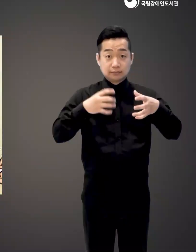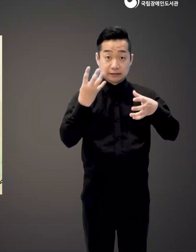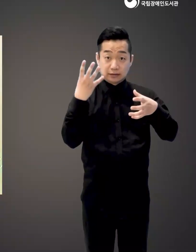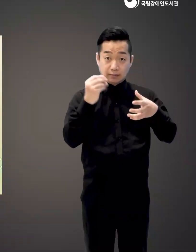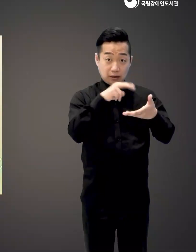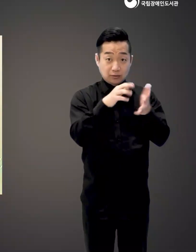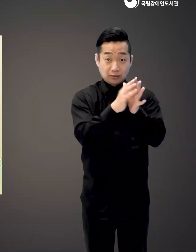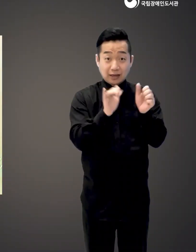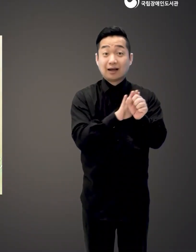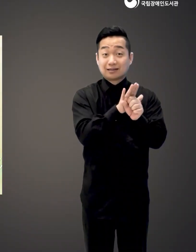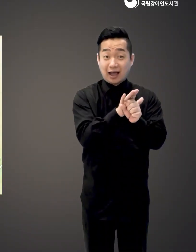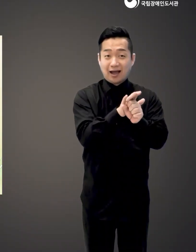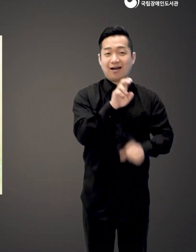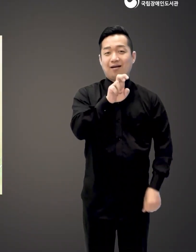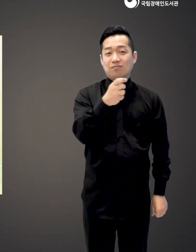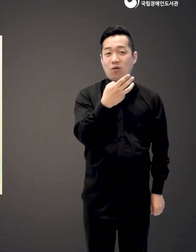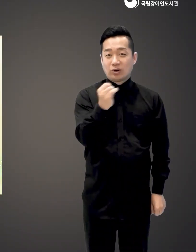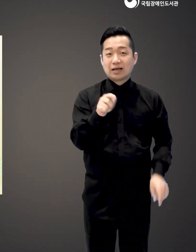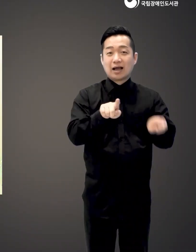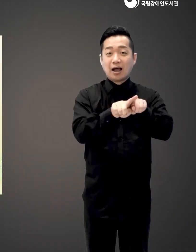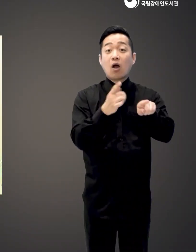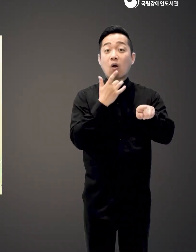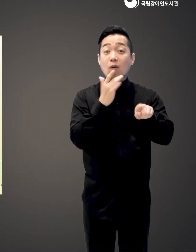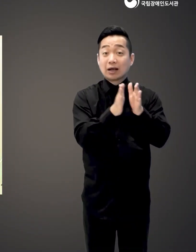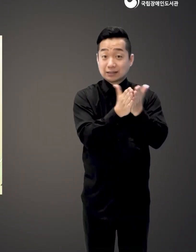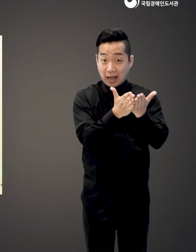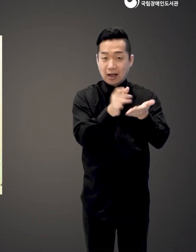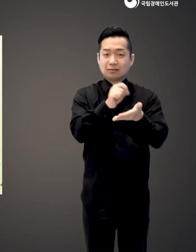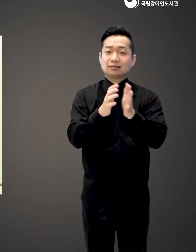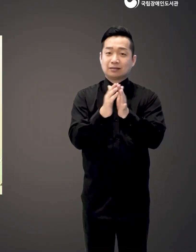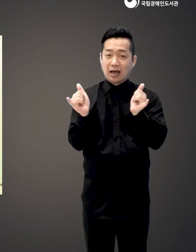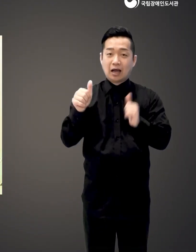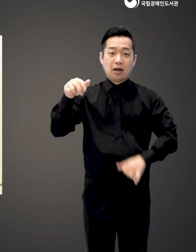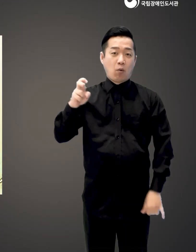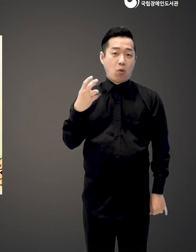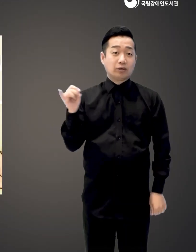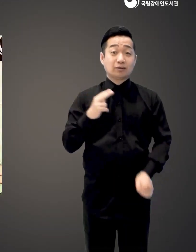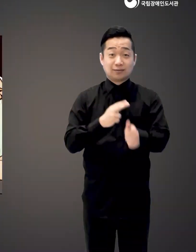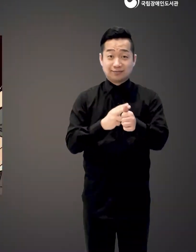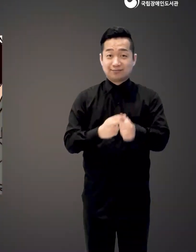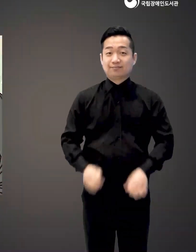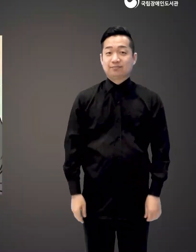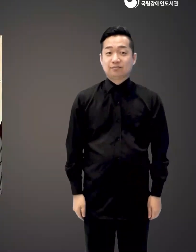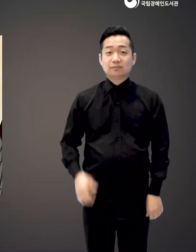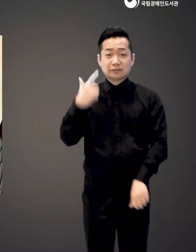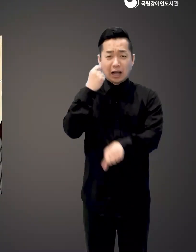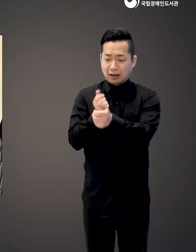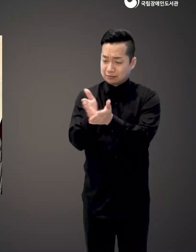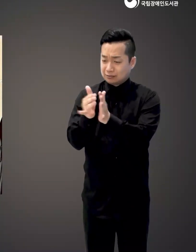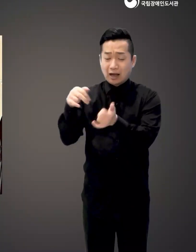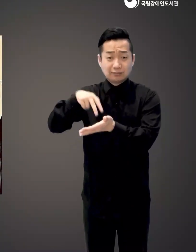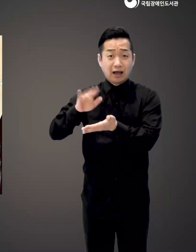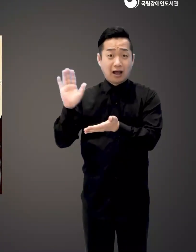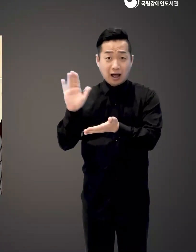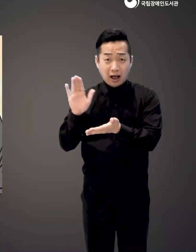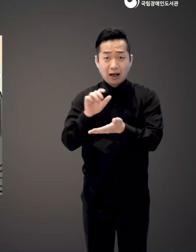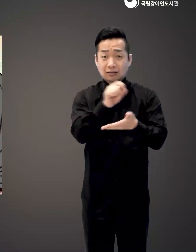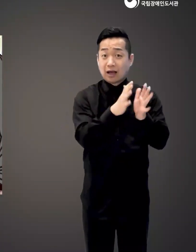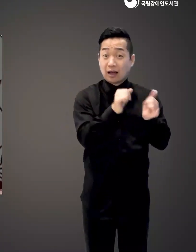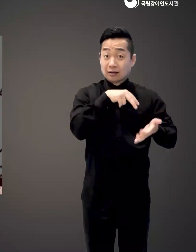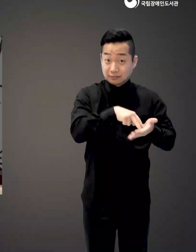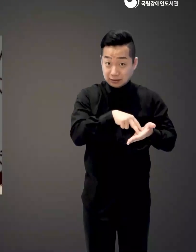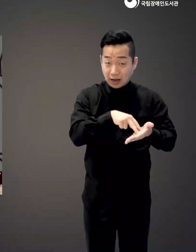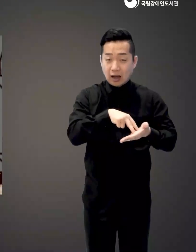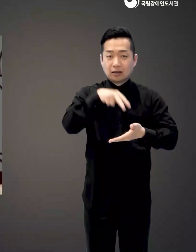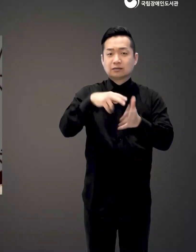전 세계 4천만 독자가 사랑한 모리와 함께한 화요일의 모리 슈워츠 교수. 학자가 아닌 작가로서